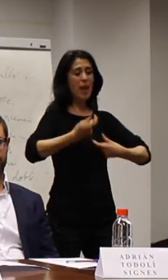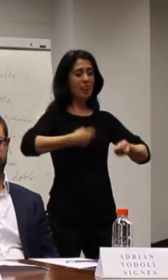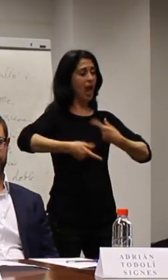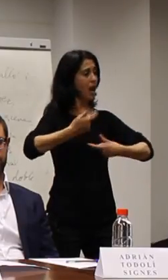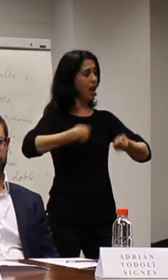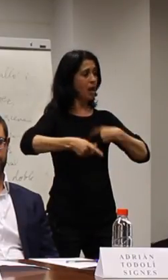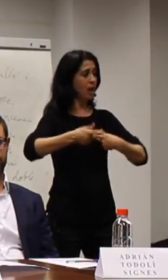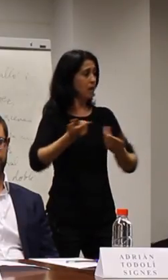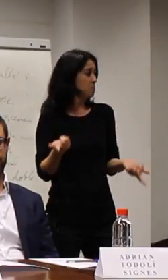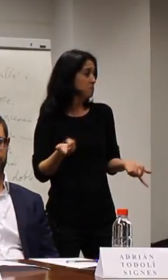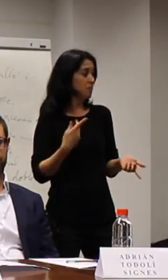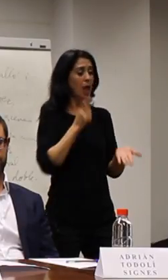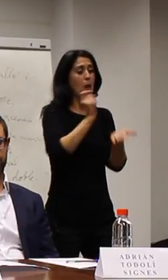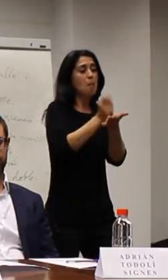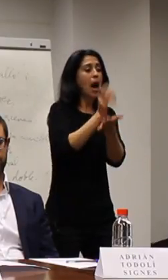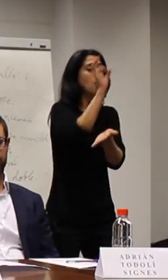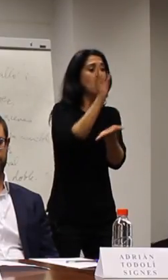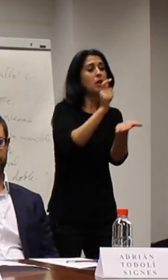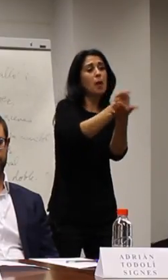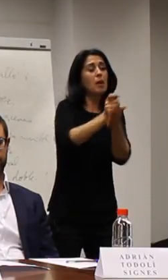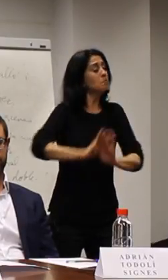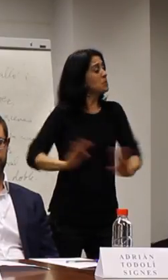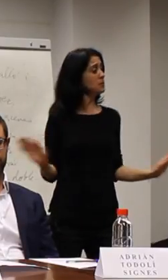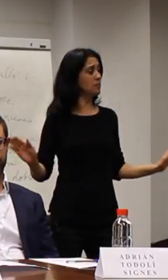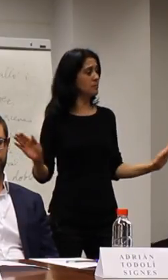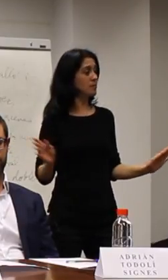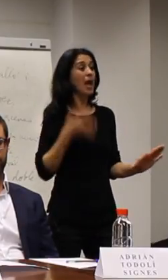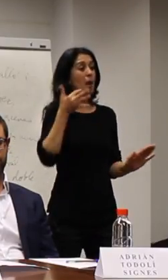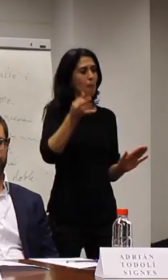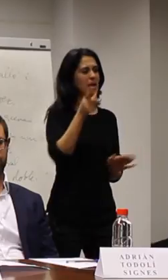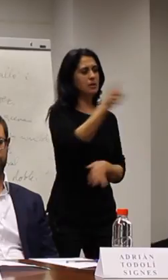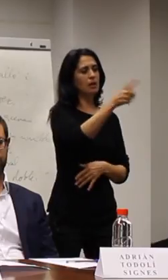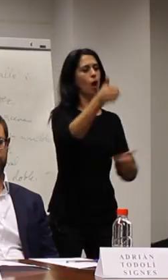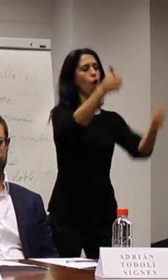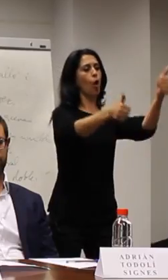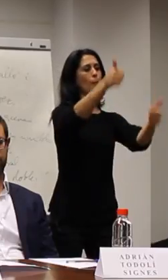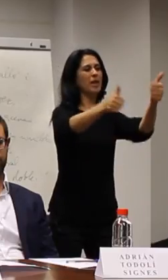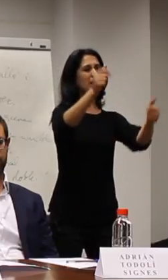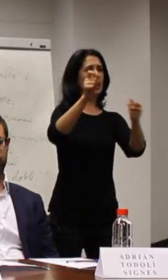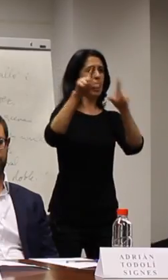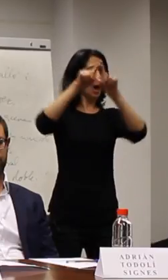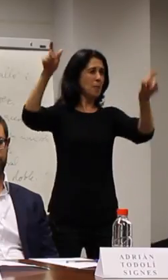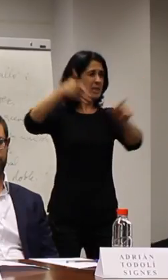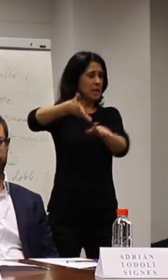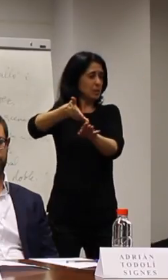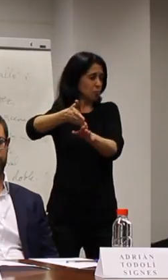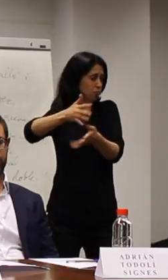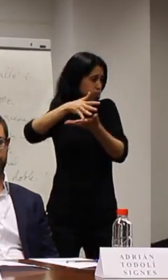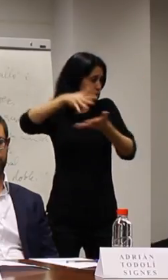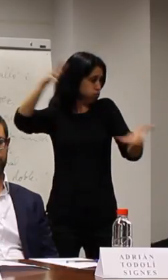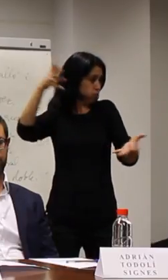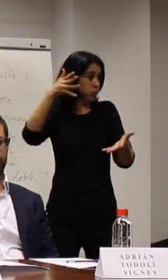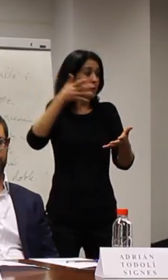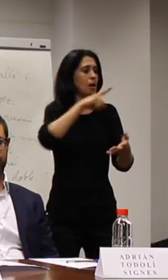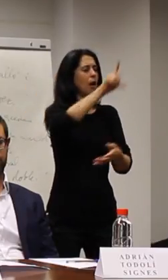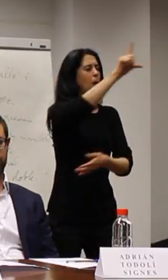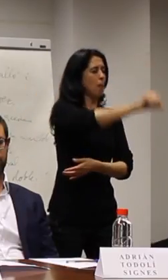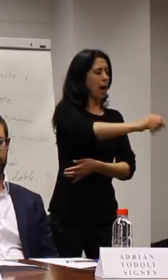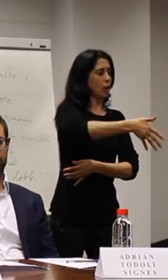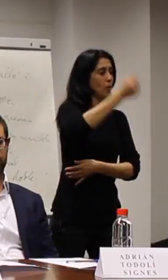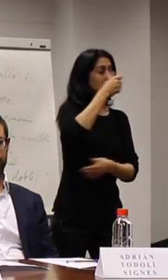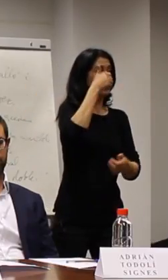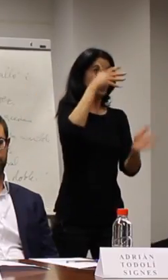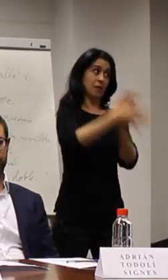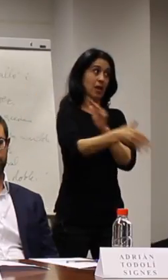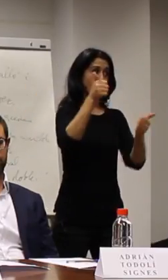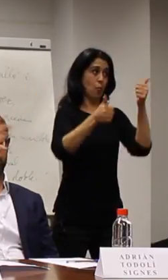pague su canon, etcétera, etcétera. Y además voy a hacer que compitan con las grandes bajando precios, y punto. Porque no necesito inversión empresarial. Monto una plataforma